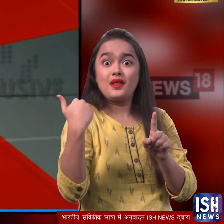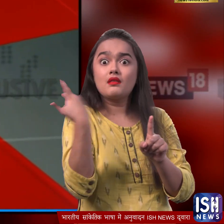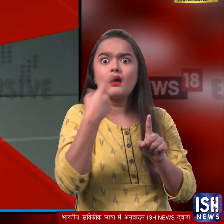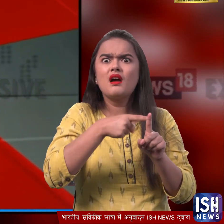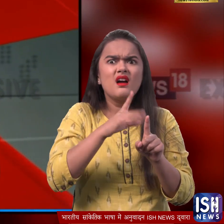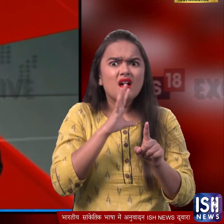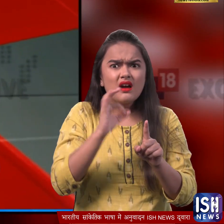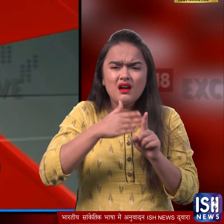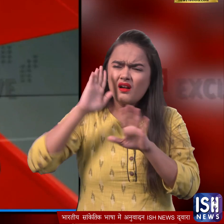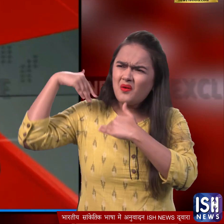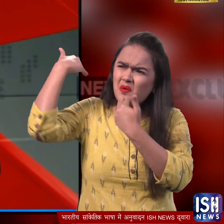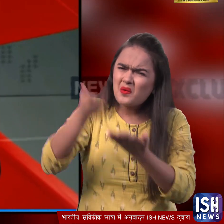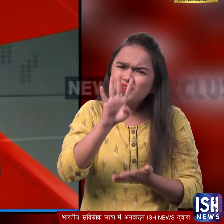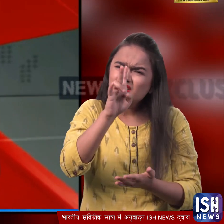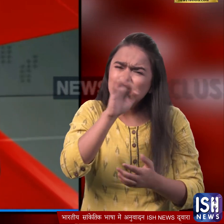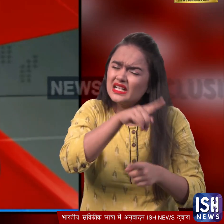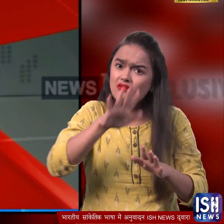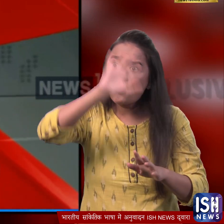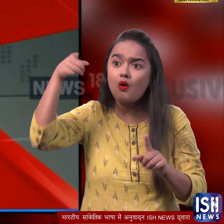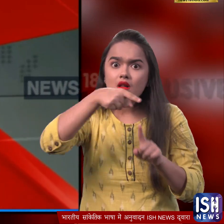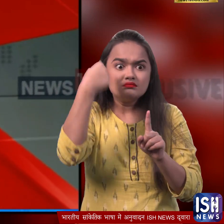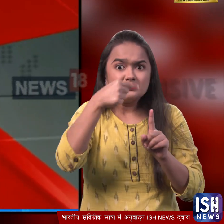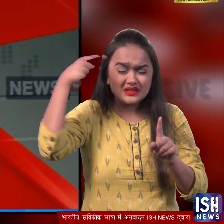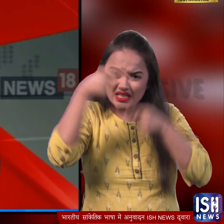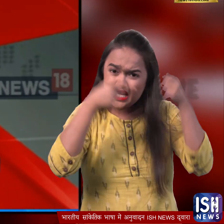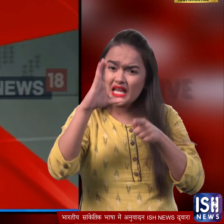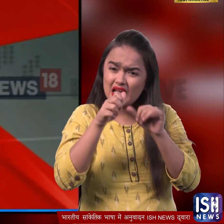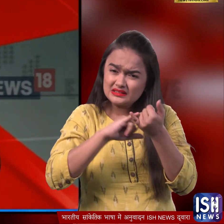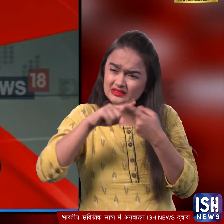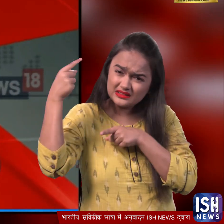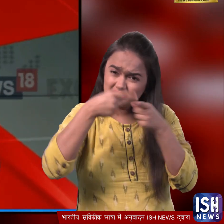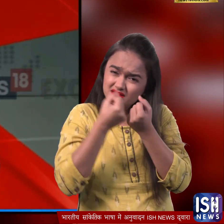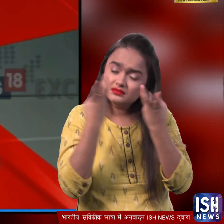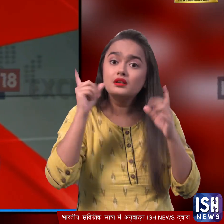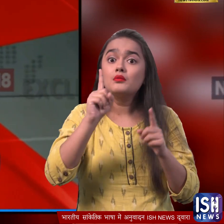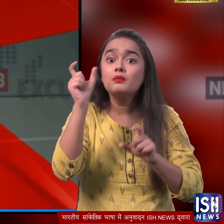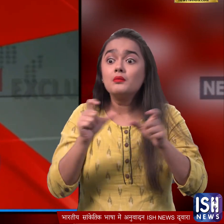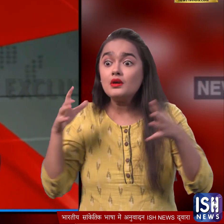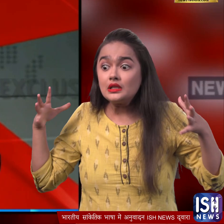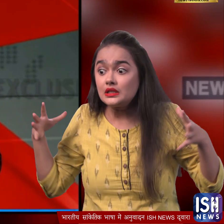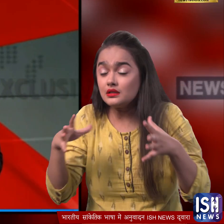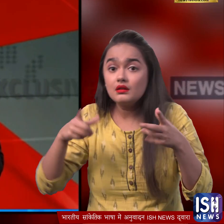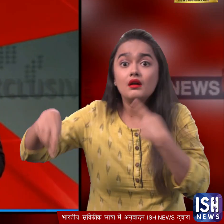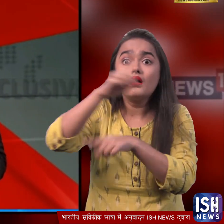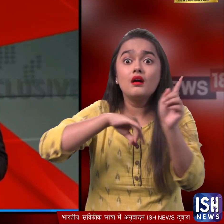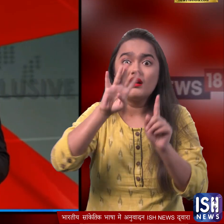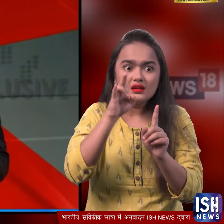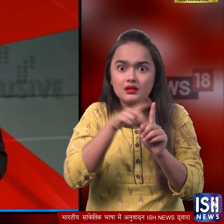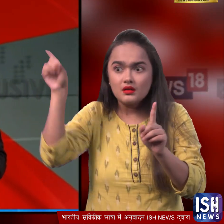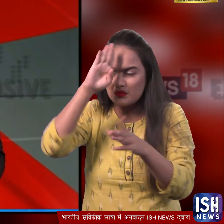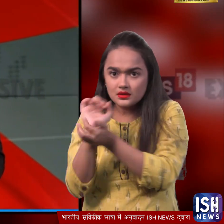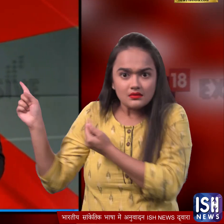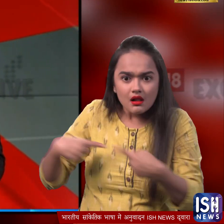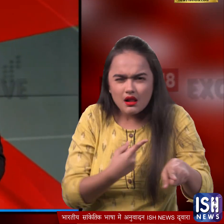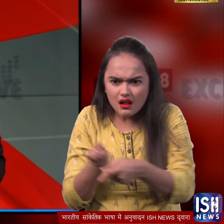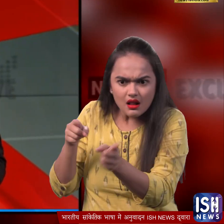एक भाई हिस्ट्री शीटर बताए जा रहे हैं, जिनके खिलाफ 1 दर्जन से ज्यादा मुकदमे दर्ज हैं। लेकिन भीड़ भरी सड़कों पर बदमाशों